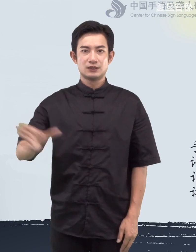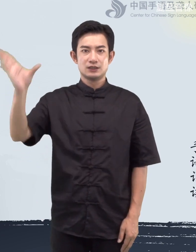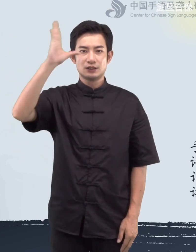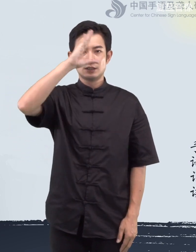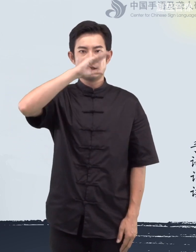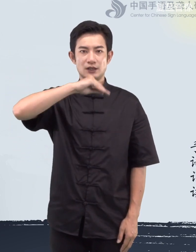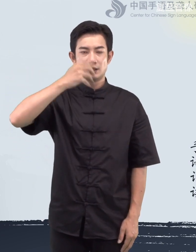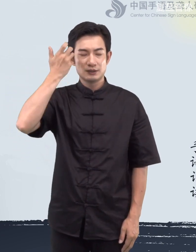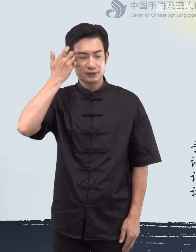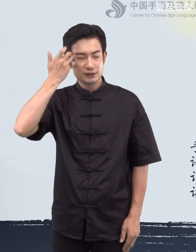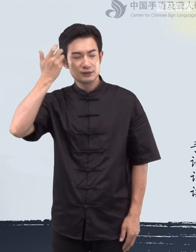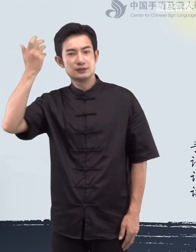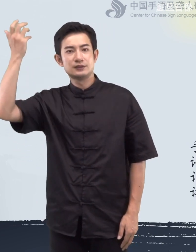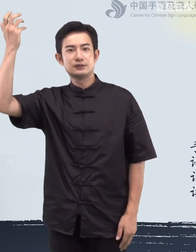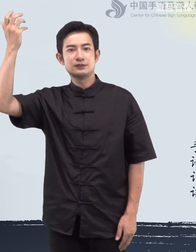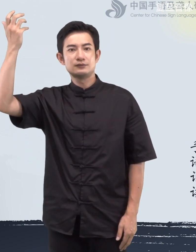《静夜思》，